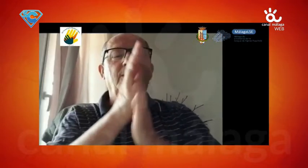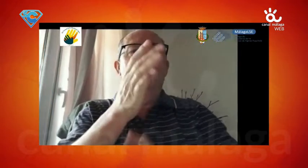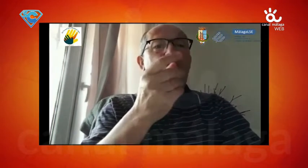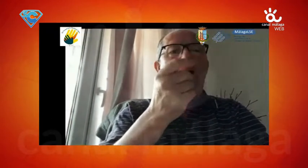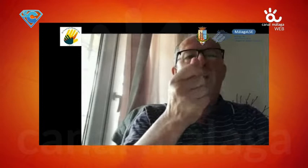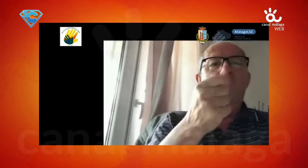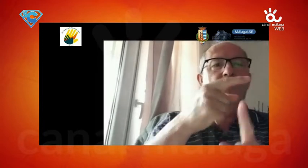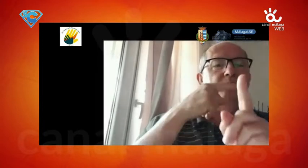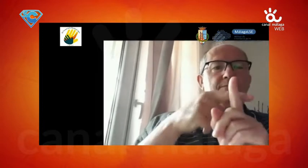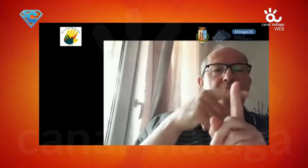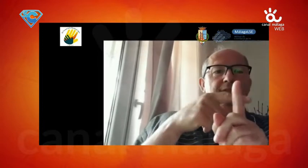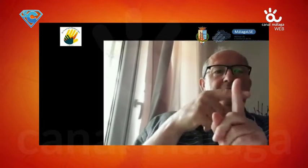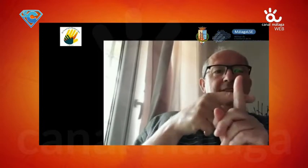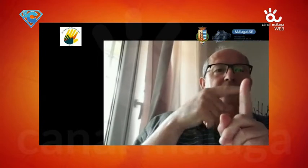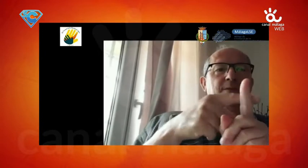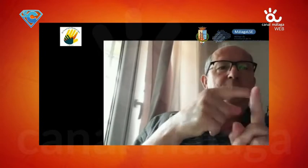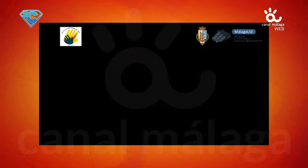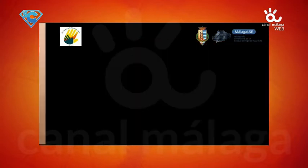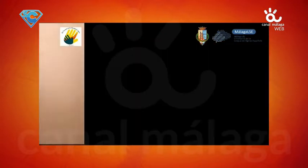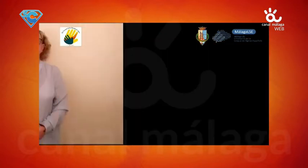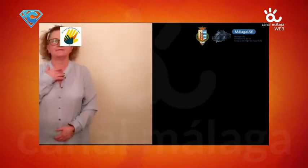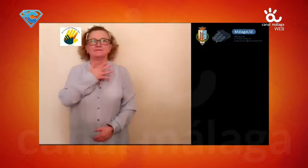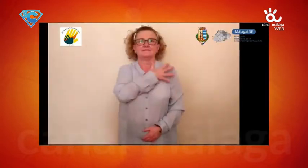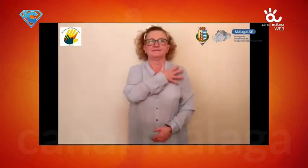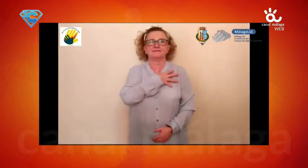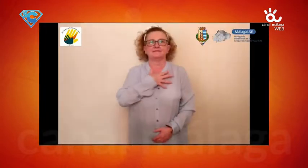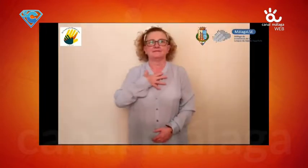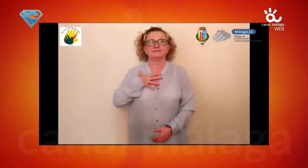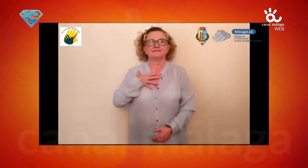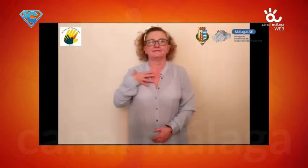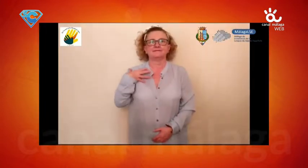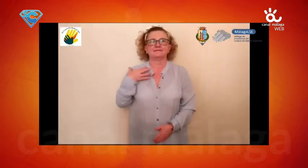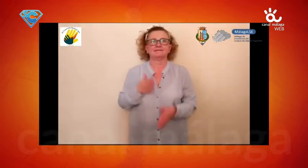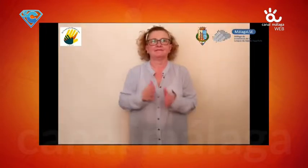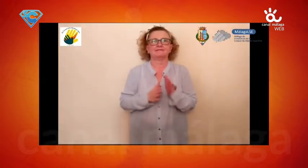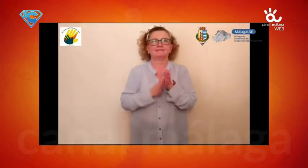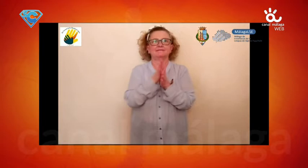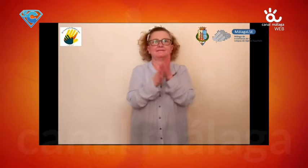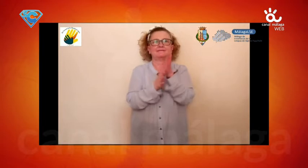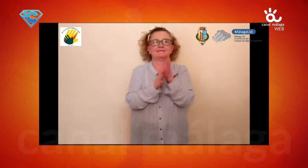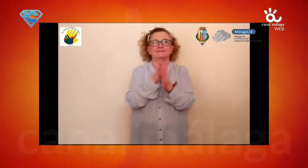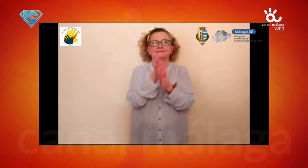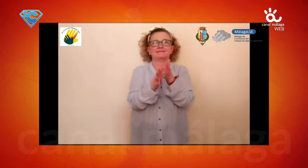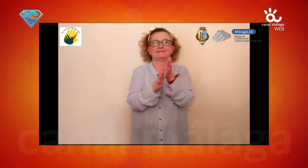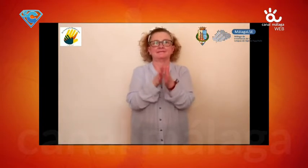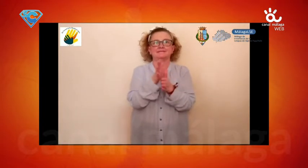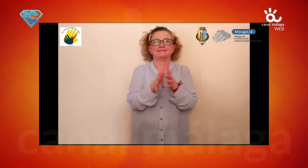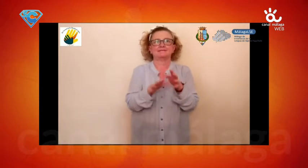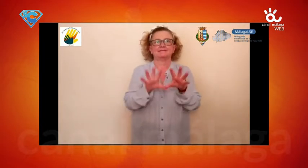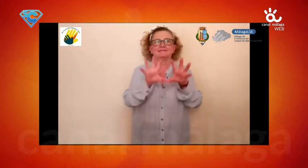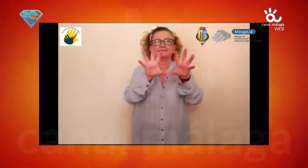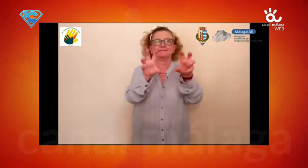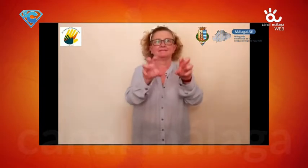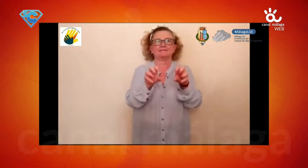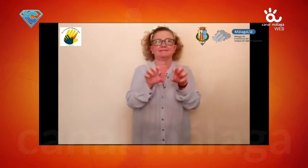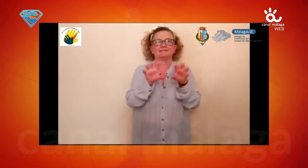Tiene un valor muy positivo la lengua de signos. Yo quiero aprender lengua de signos.